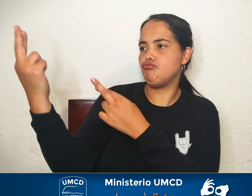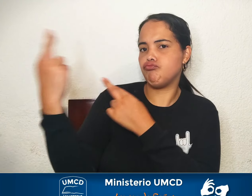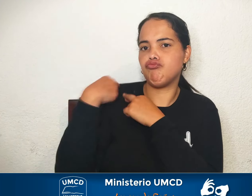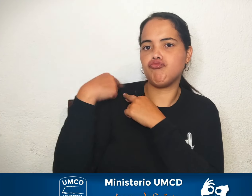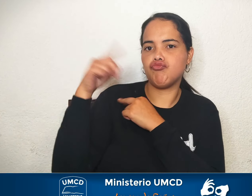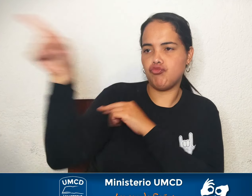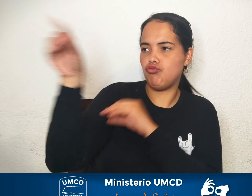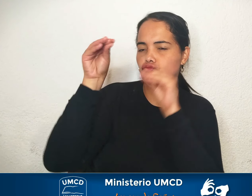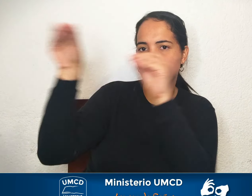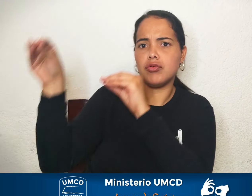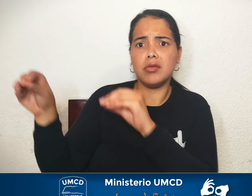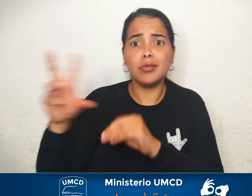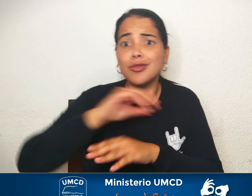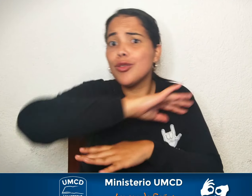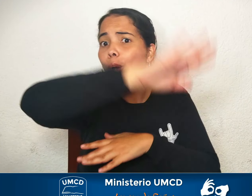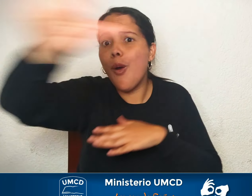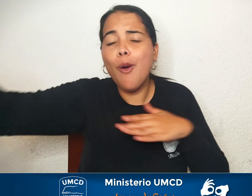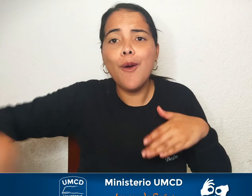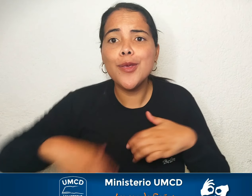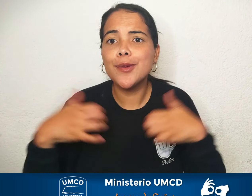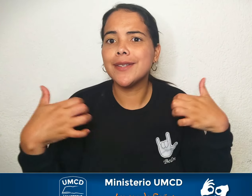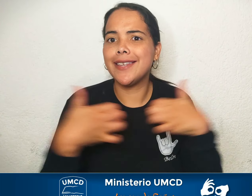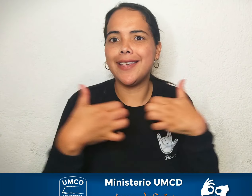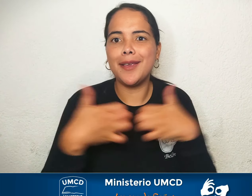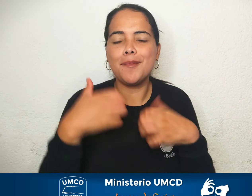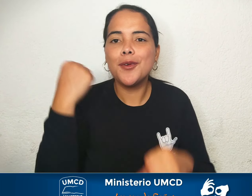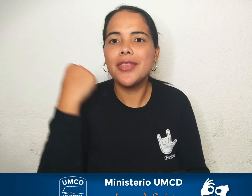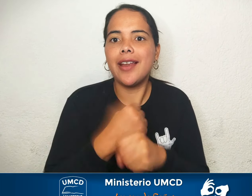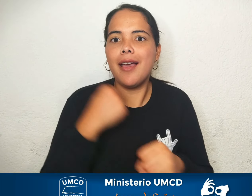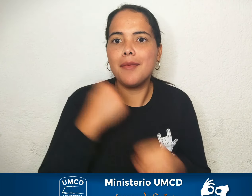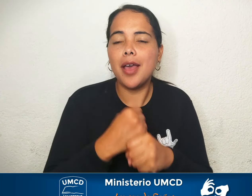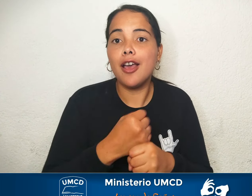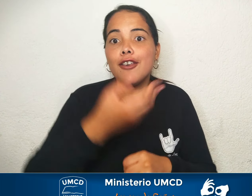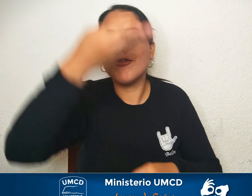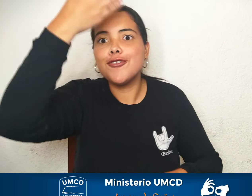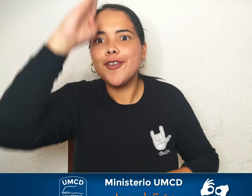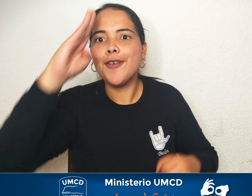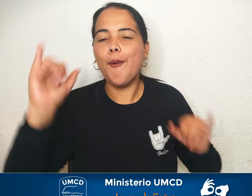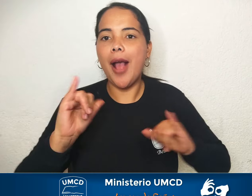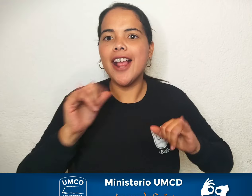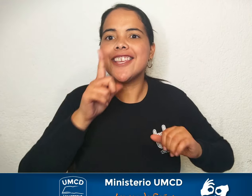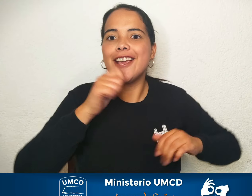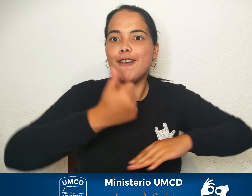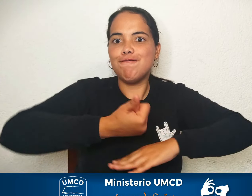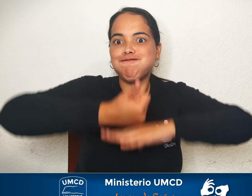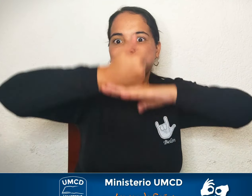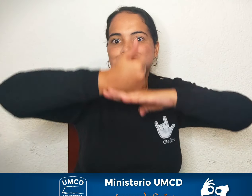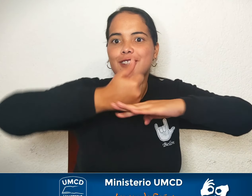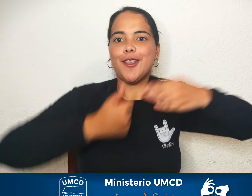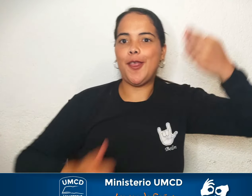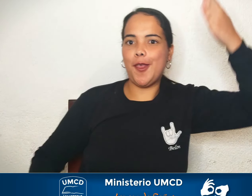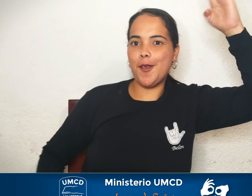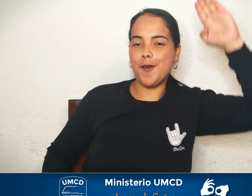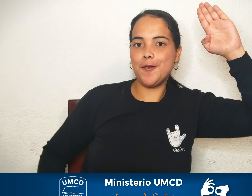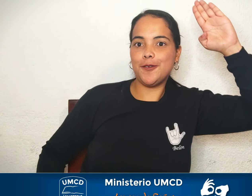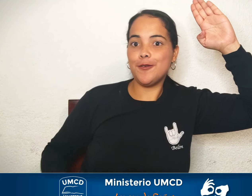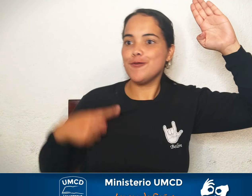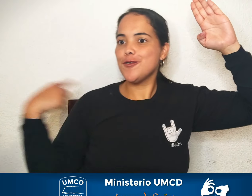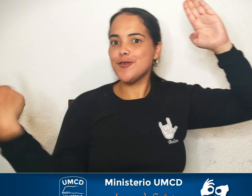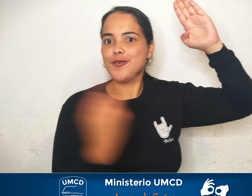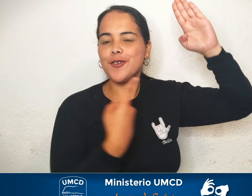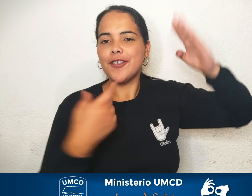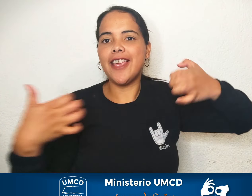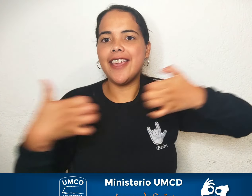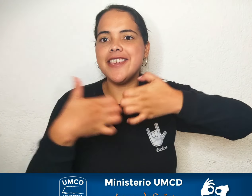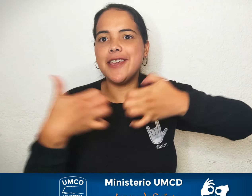Y les dice claramente de que nosotros somos ese trabajo que Dios está haciendo para llevarnos a nosotros a